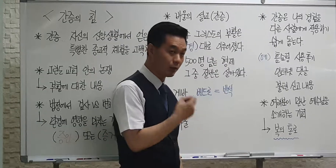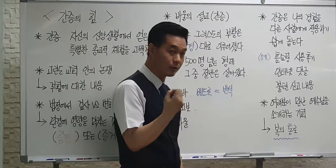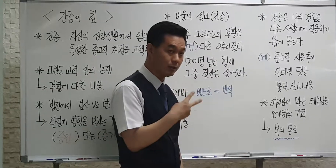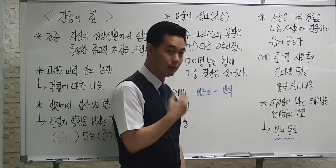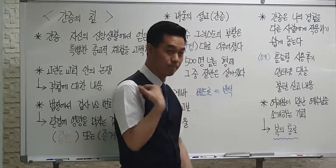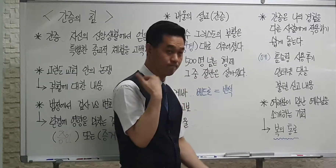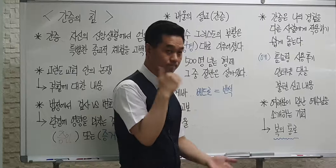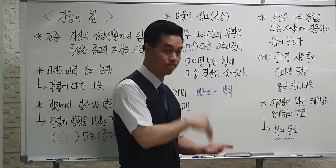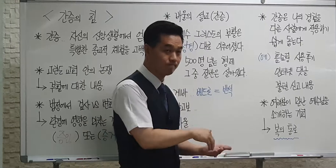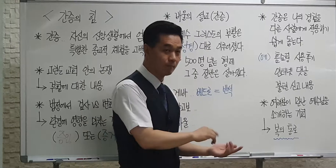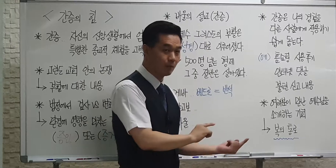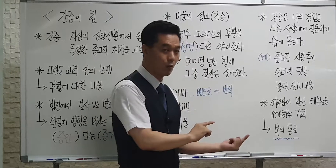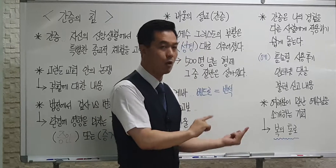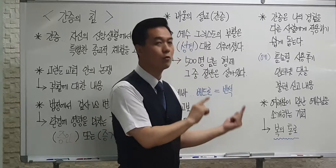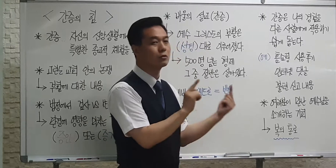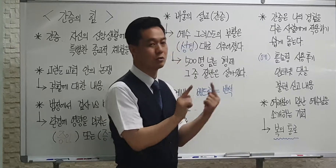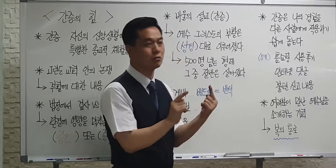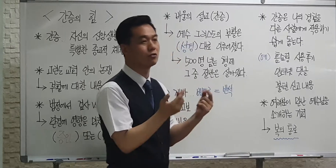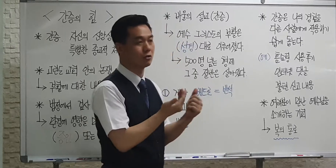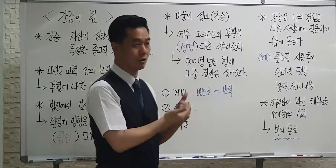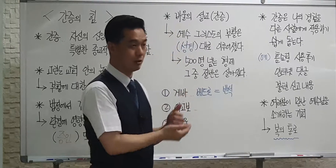다시 회복시켜 주셨어요.